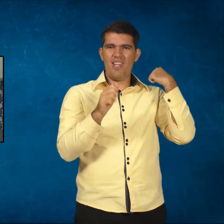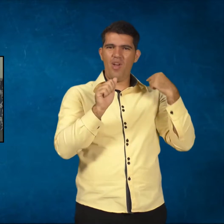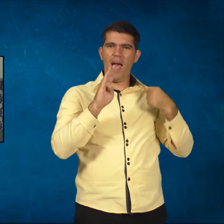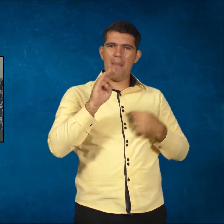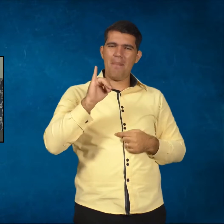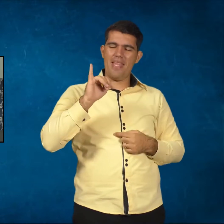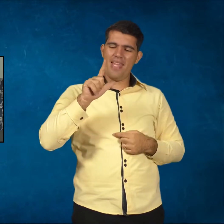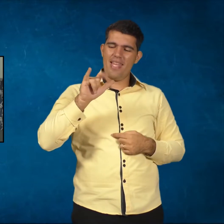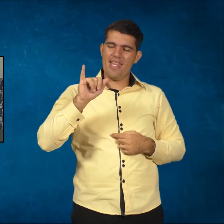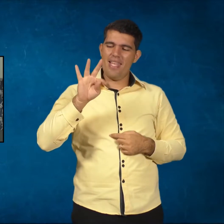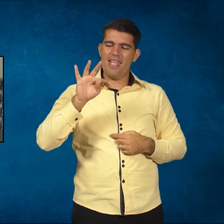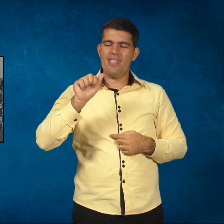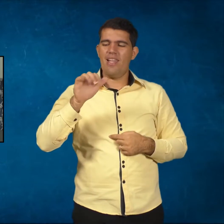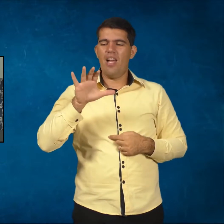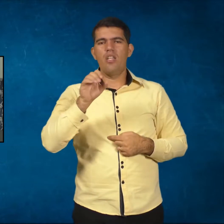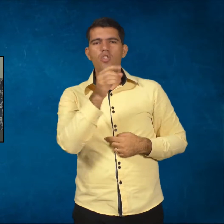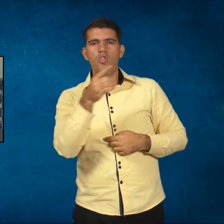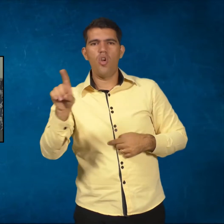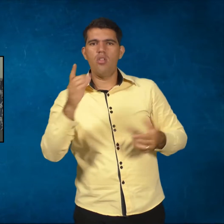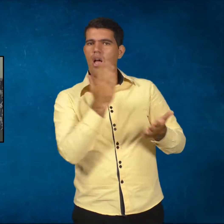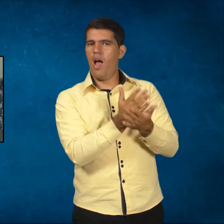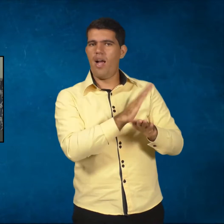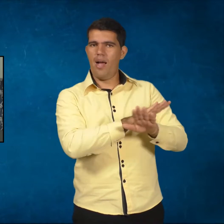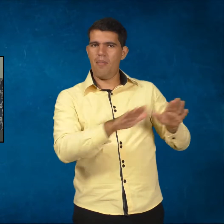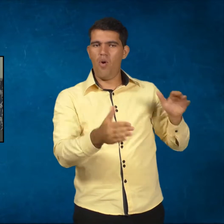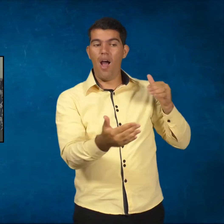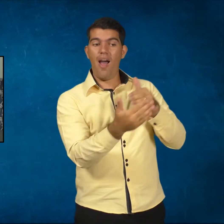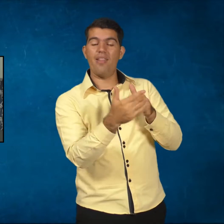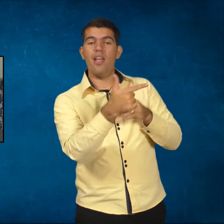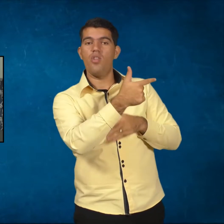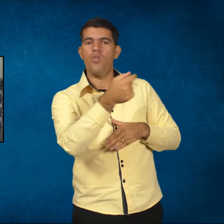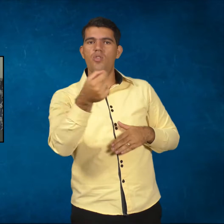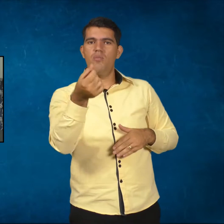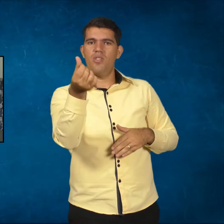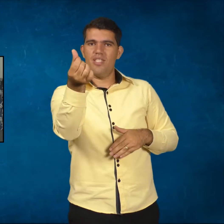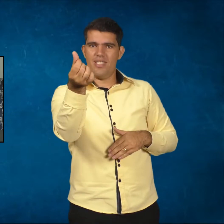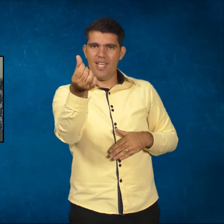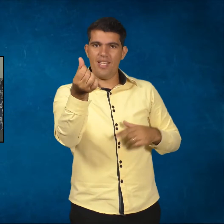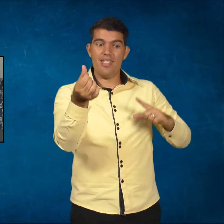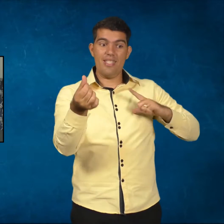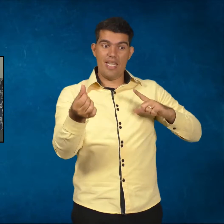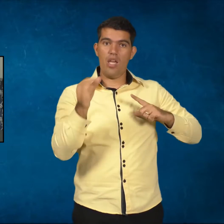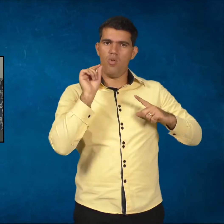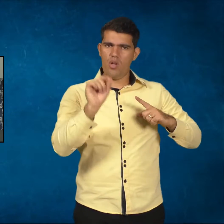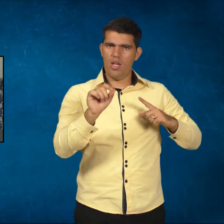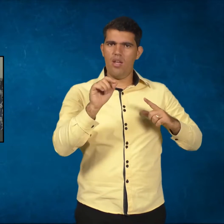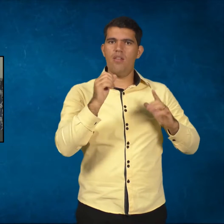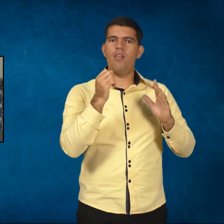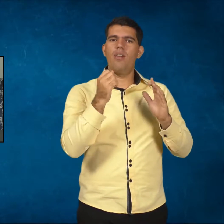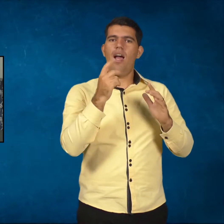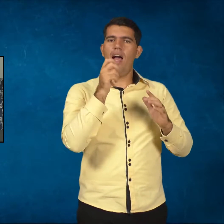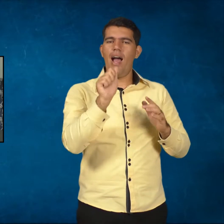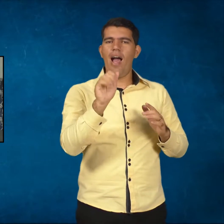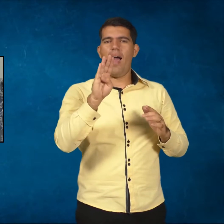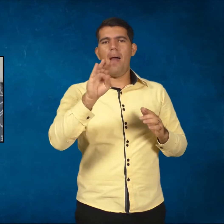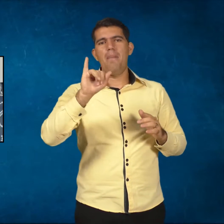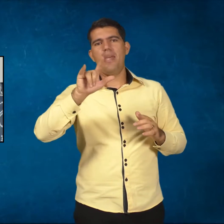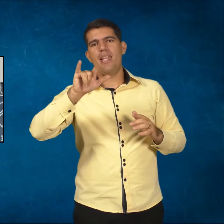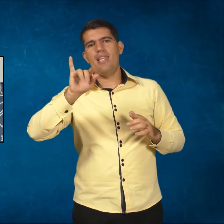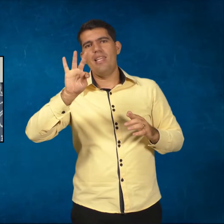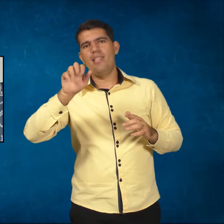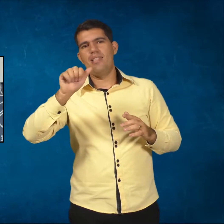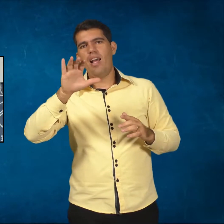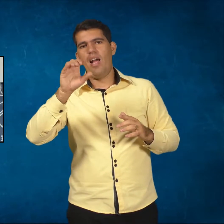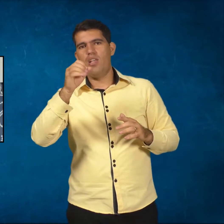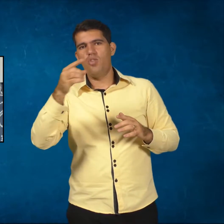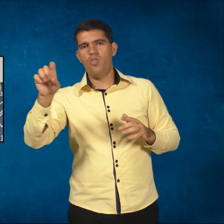aqueles que estão nos ouvindo saibam que até 2006 a gente tinha habilitações nas áreas. O que é